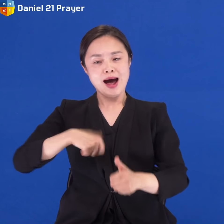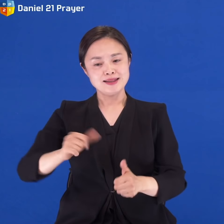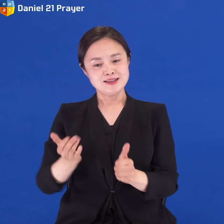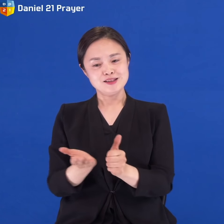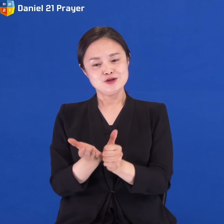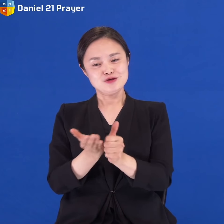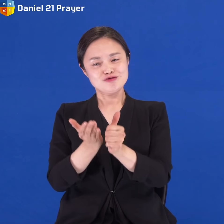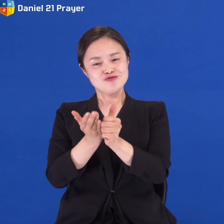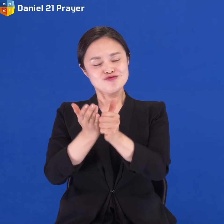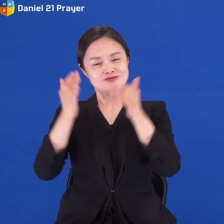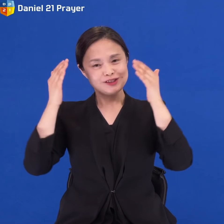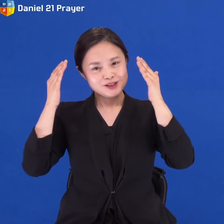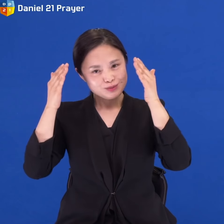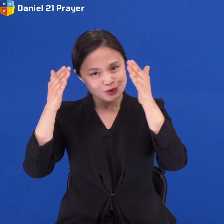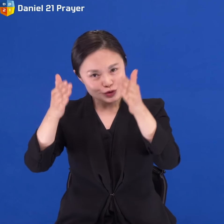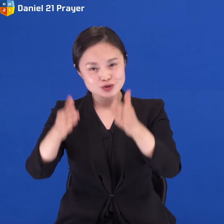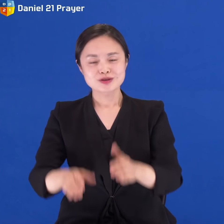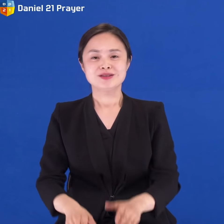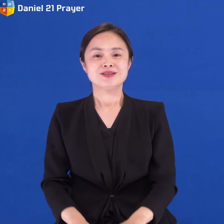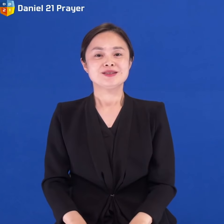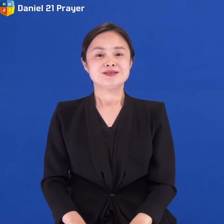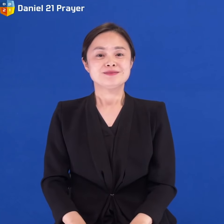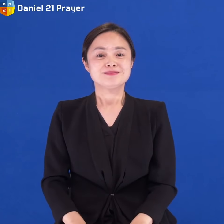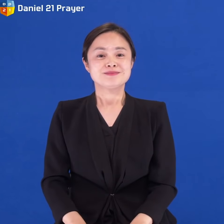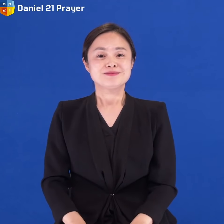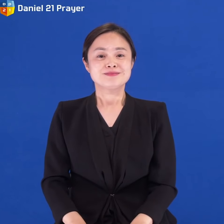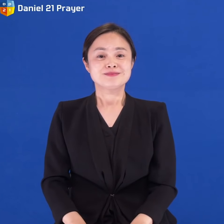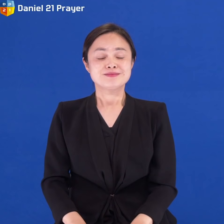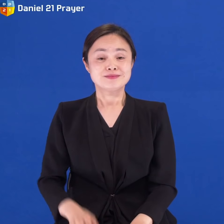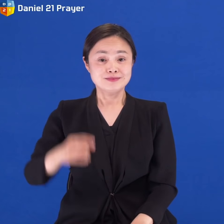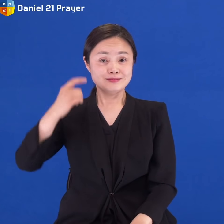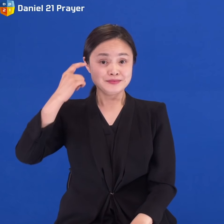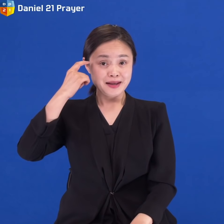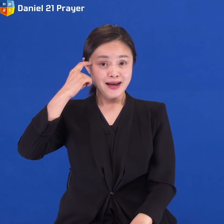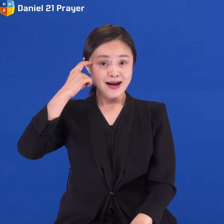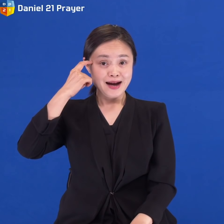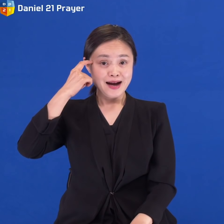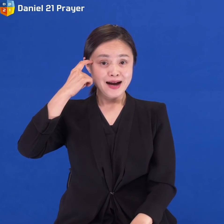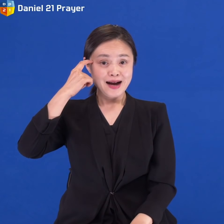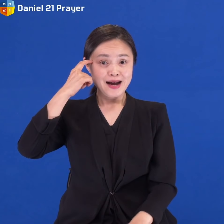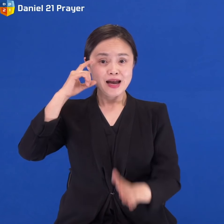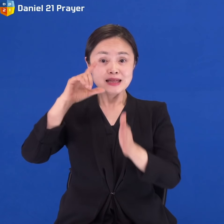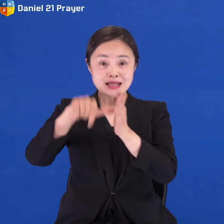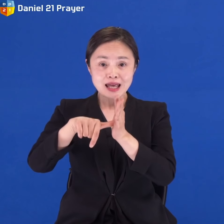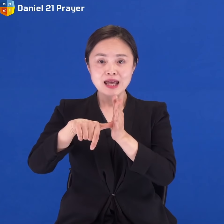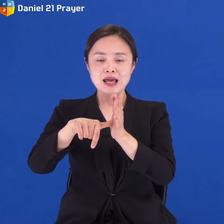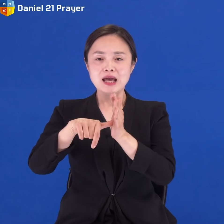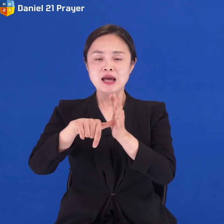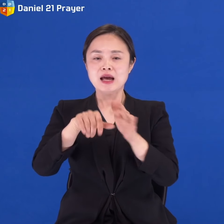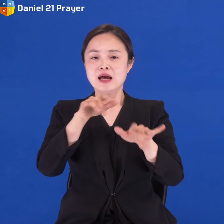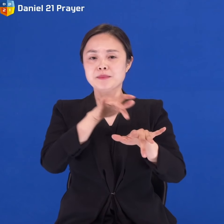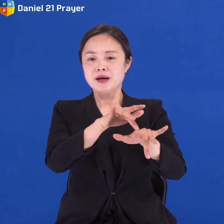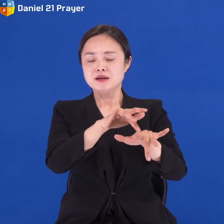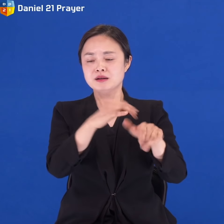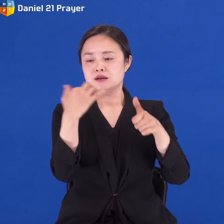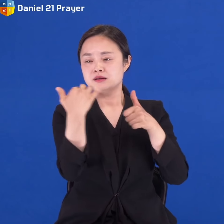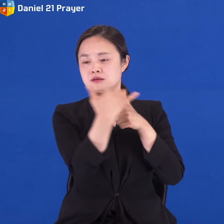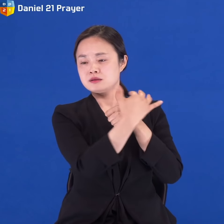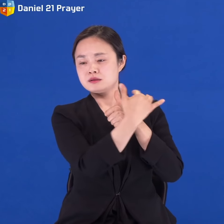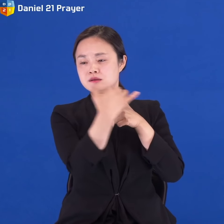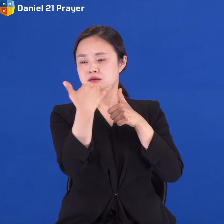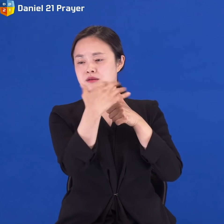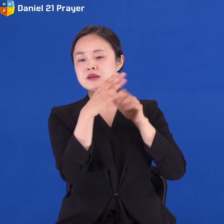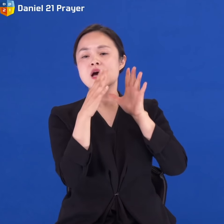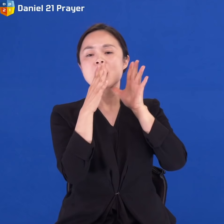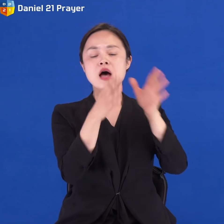좀 지켜줄라나 생각한과 동시에 바로 옆길로 셉니다. 저도 그랬습니다.